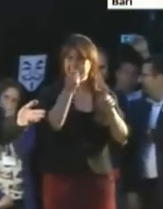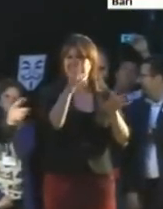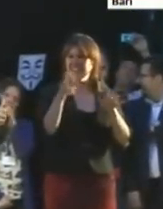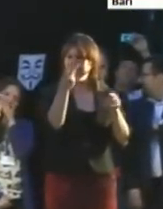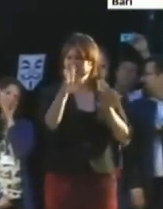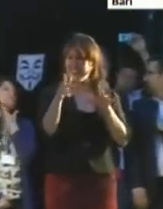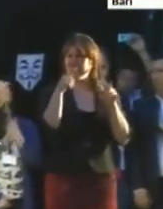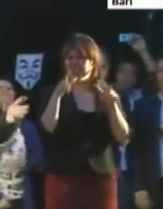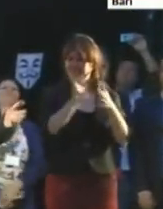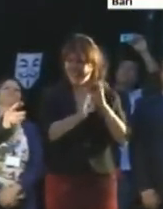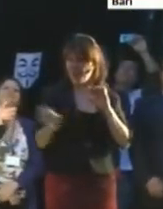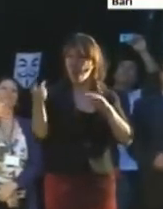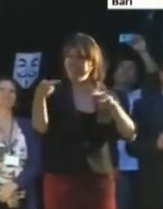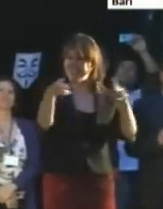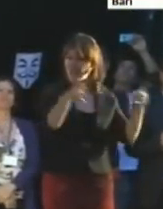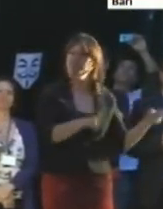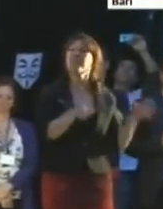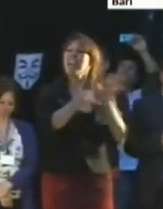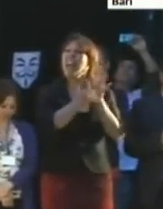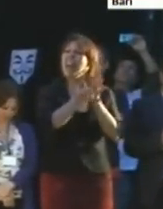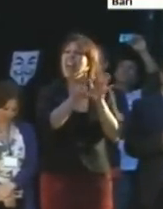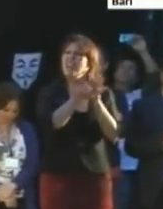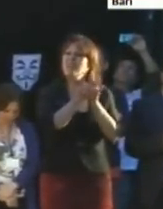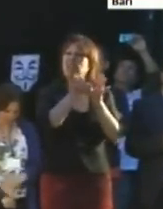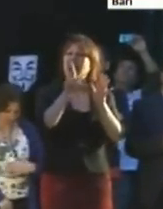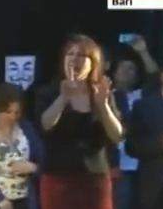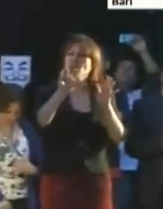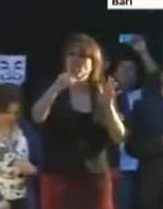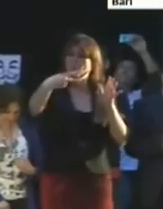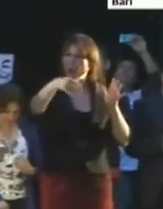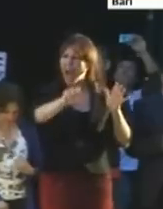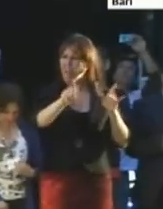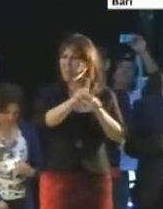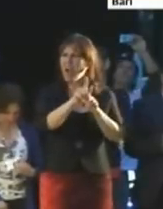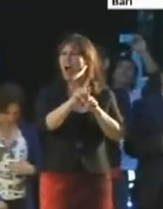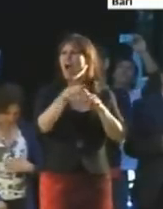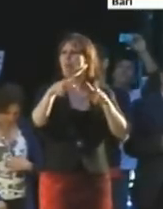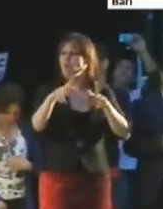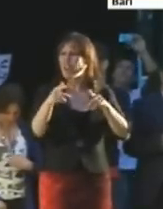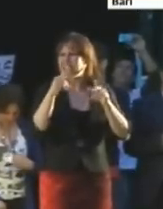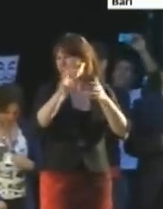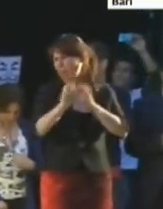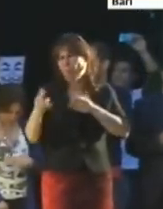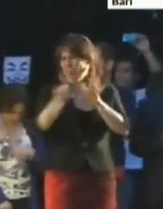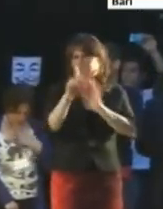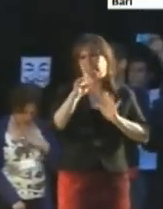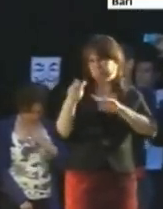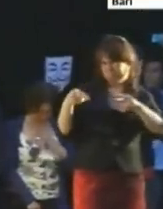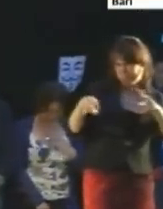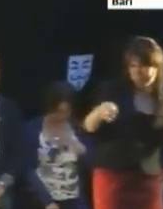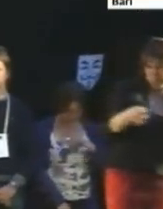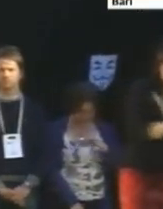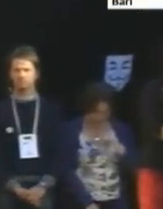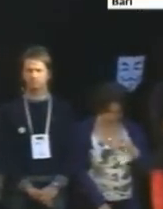traduzioni, una legge lituana tradotta in portoghese, ritradotta in olandese, ritradotta in estone,